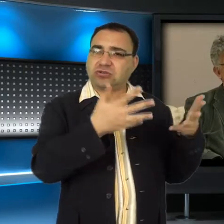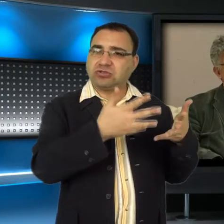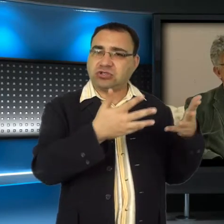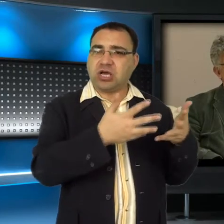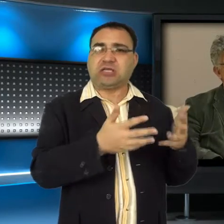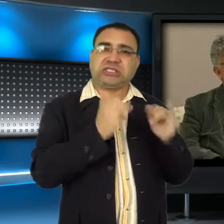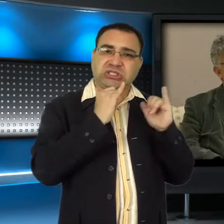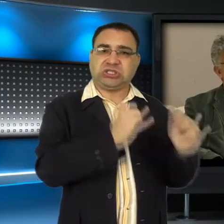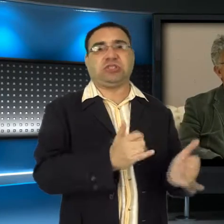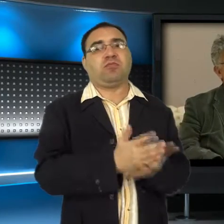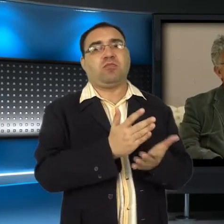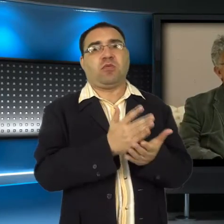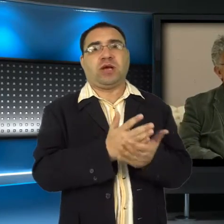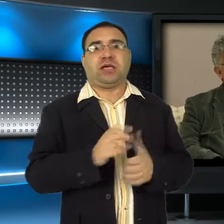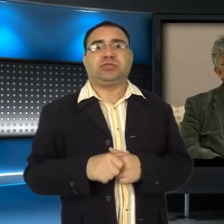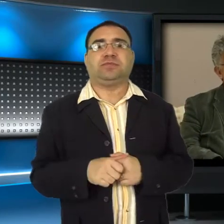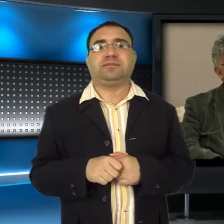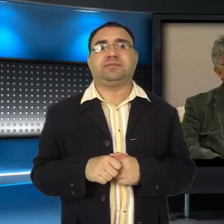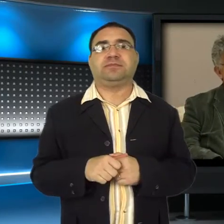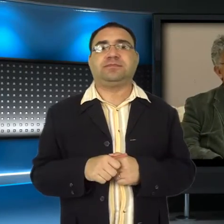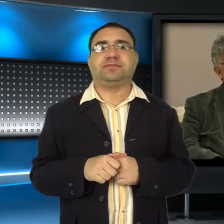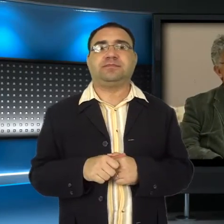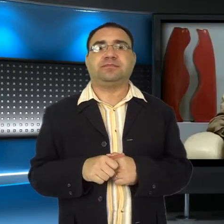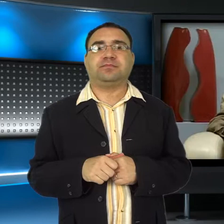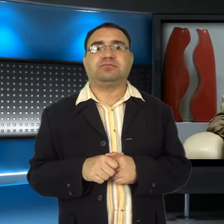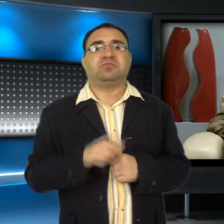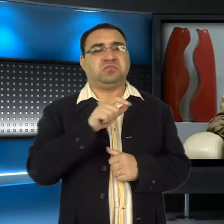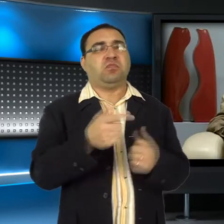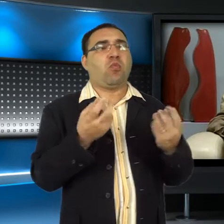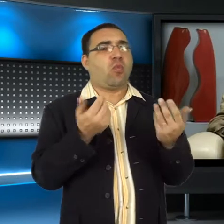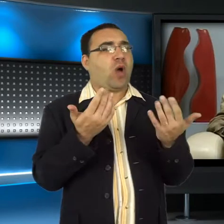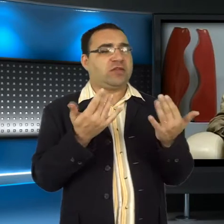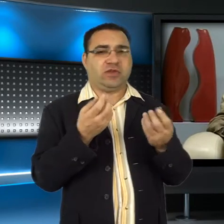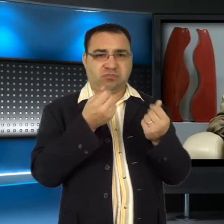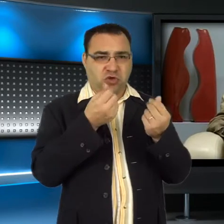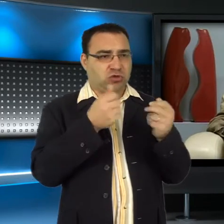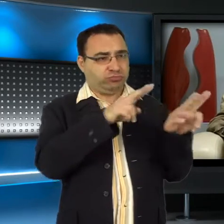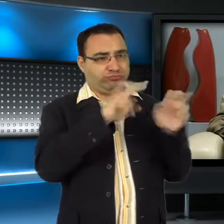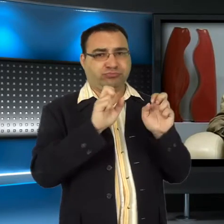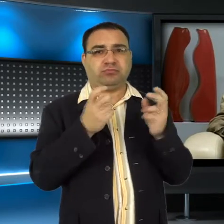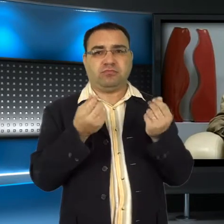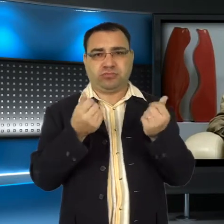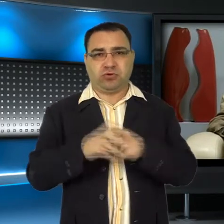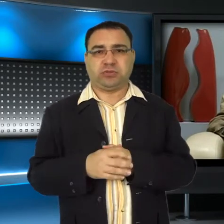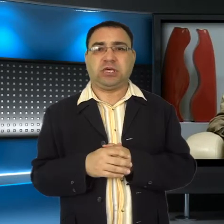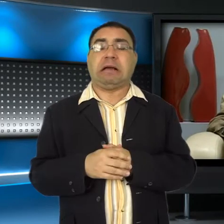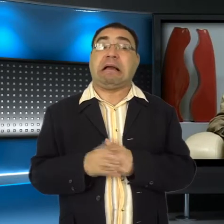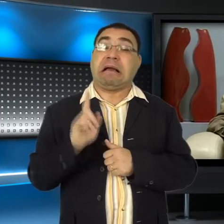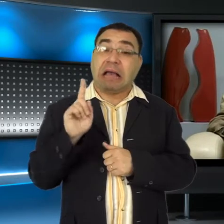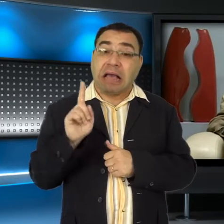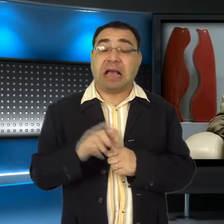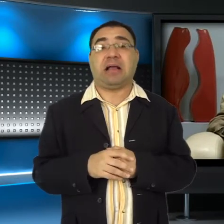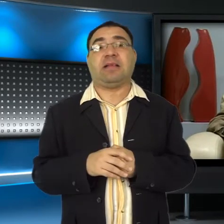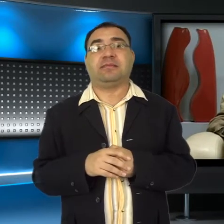z organizacjami pozarządowymi. I dostęp do tych pieniędzy jest nieco prostszy. Ma się jednak czasami, nie